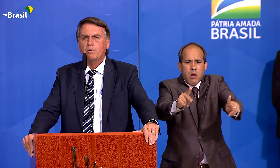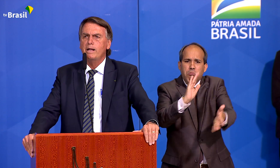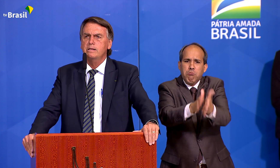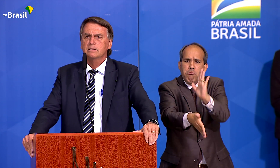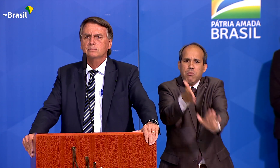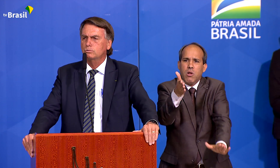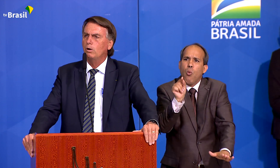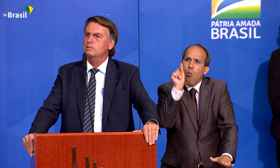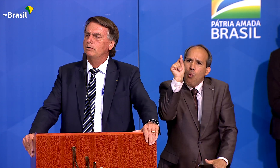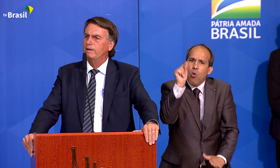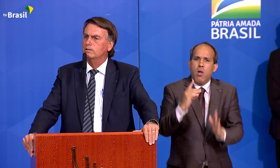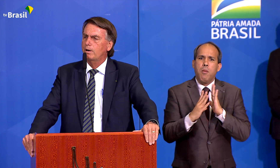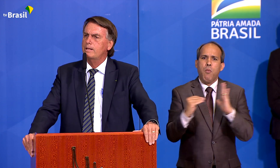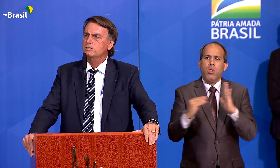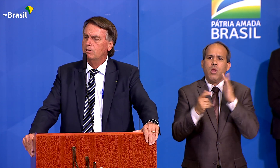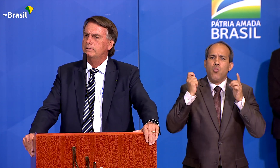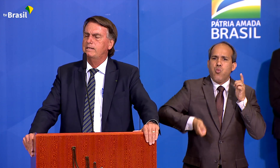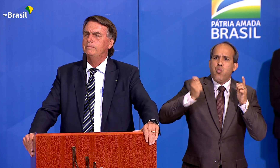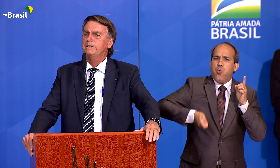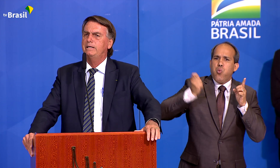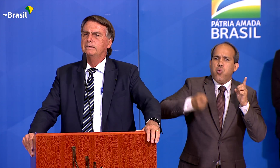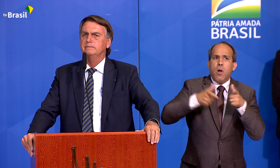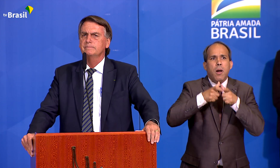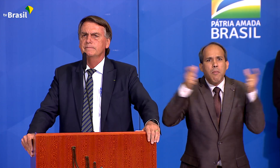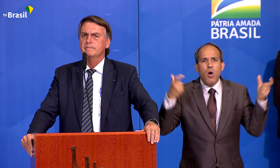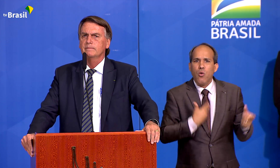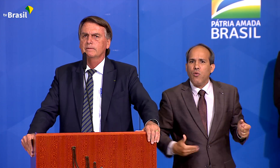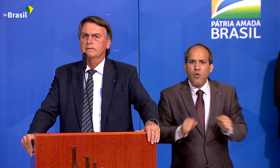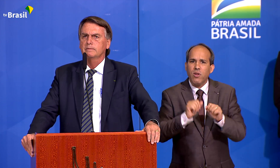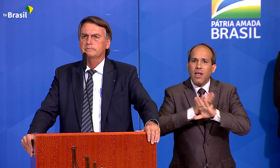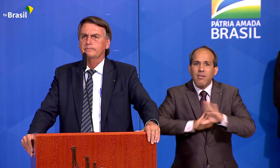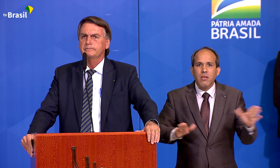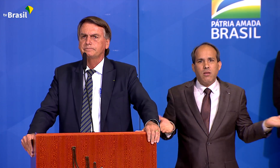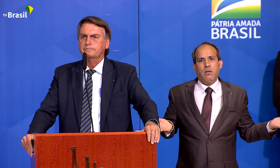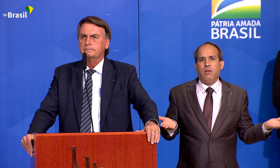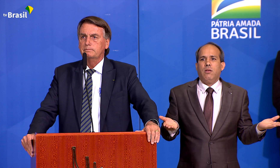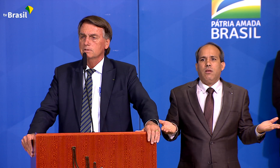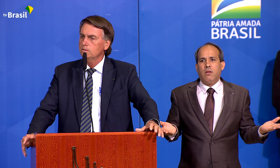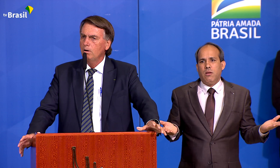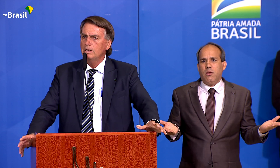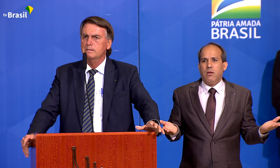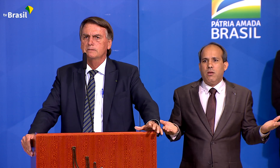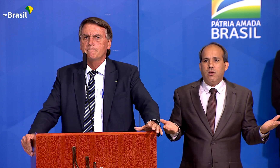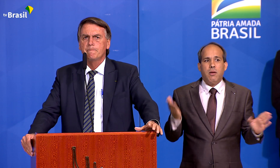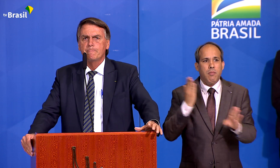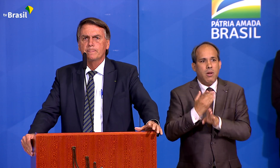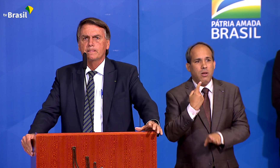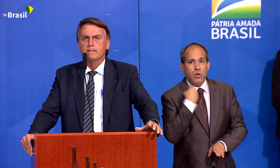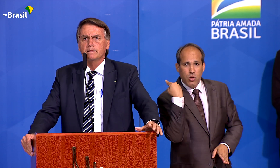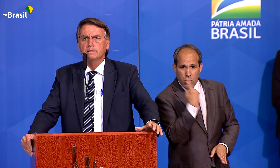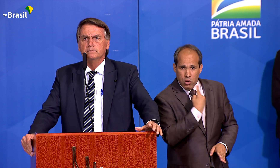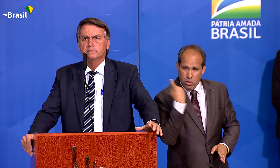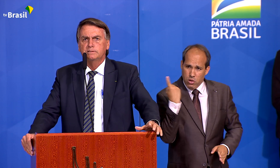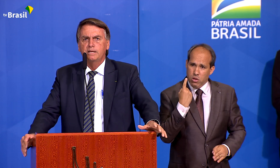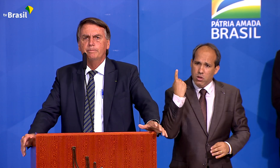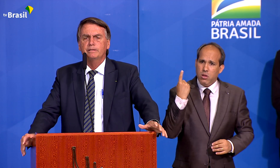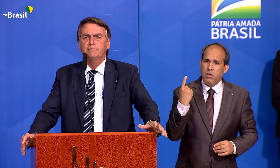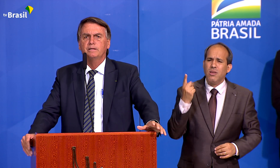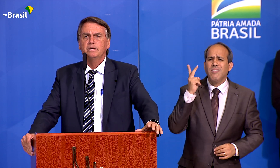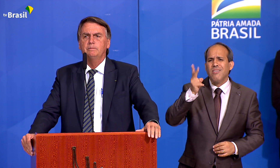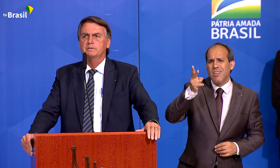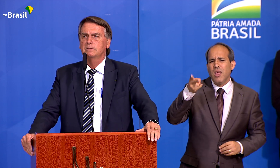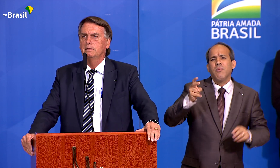digitadores quase todos os governadores agindo dessa maneira o que nós eu